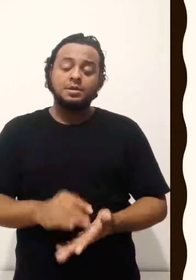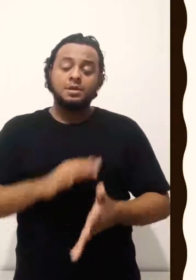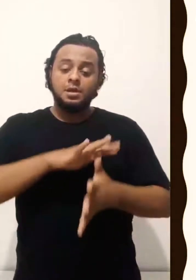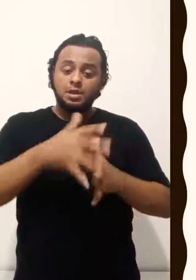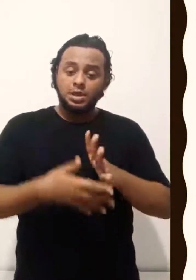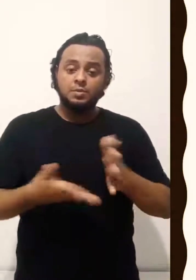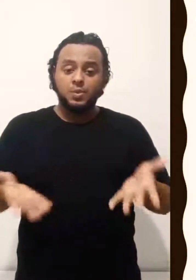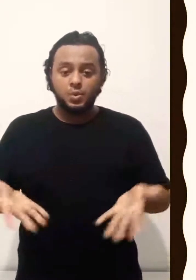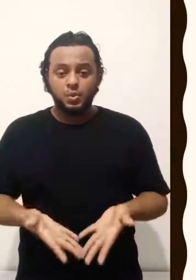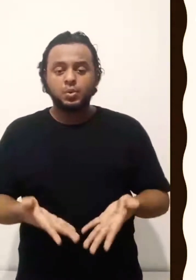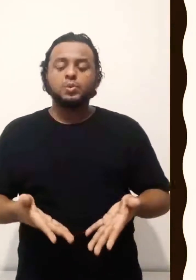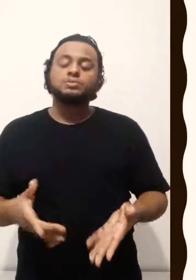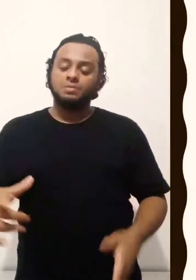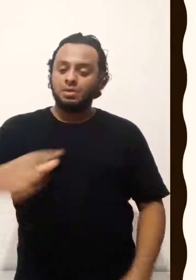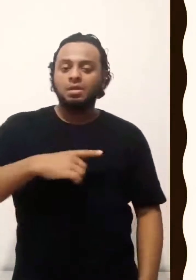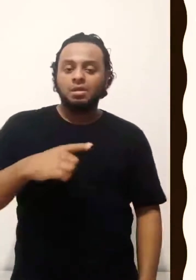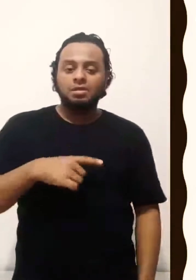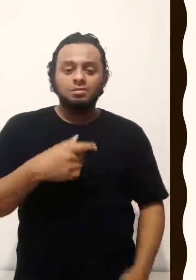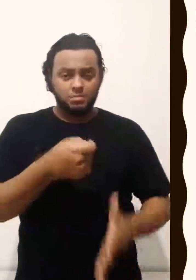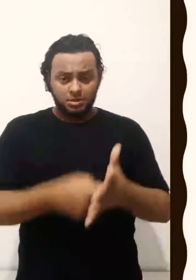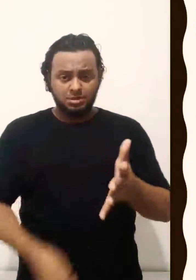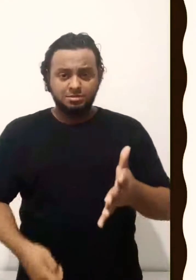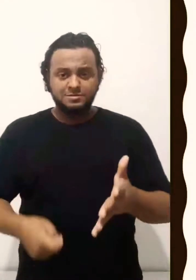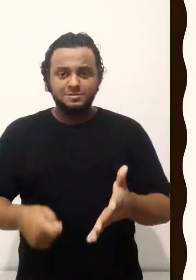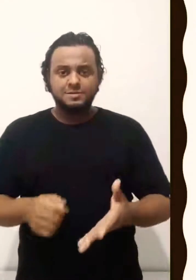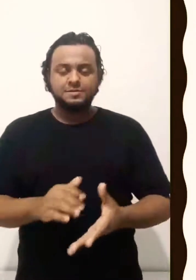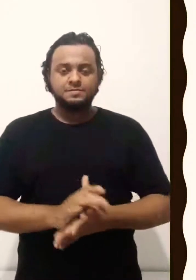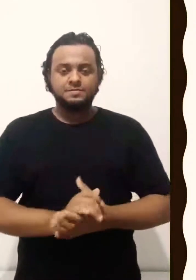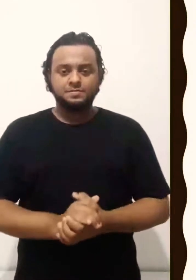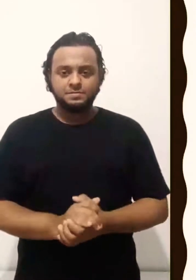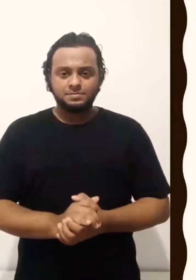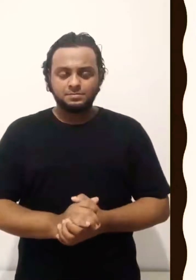A Libras hoje tem uma escrita.